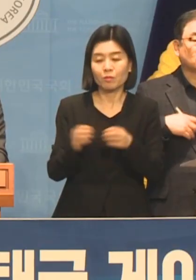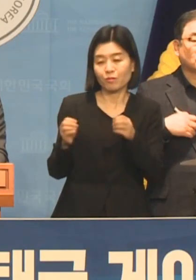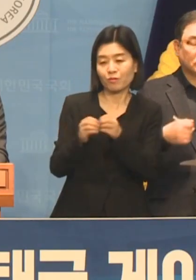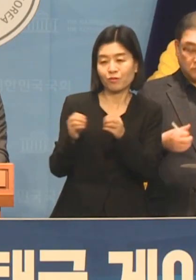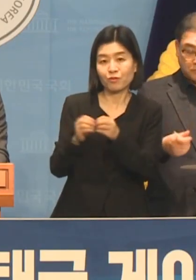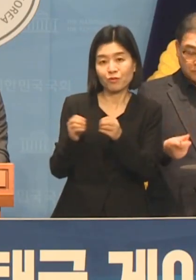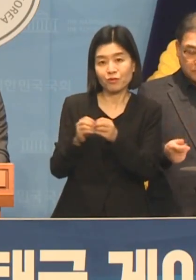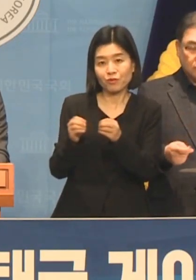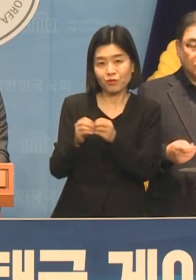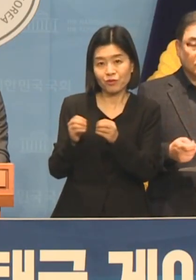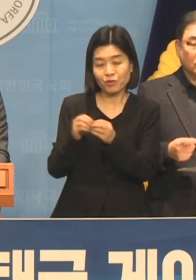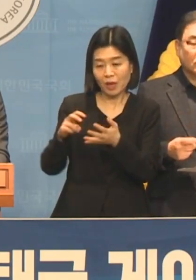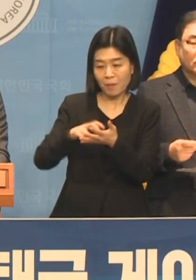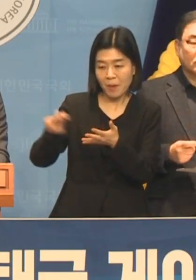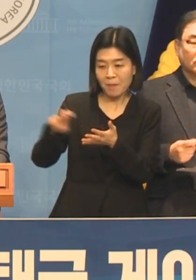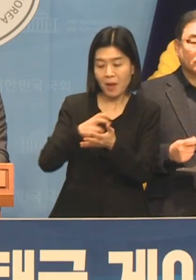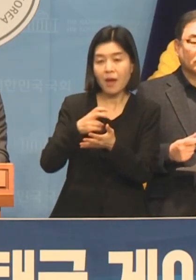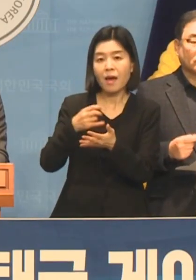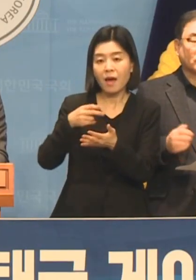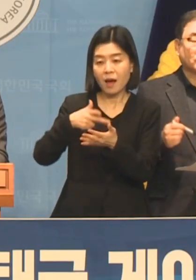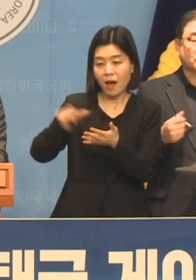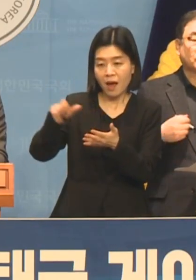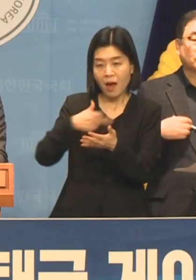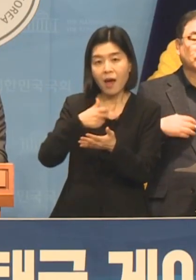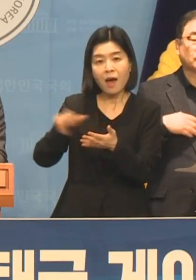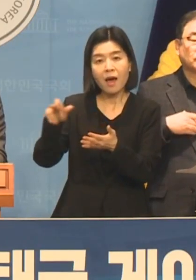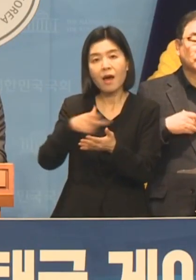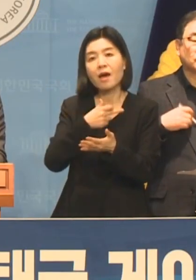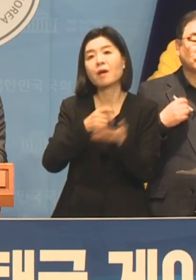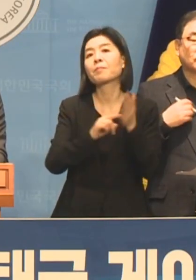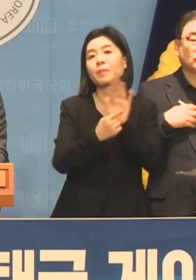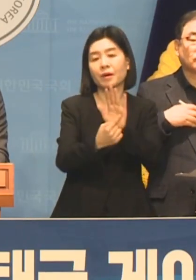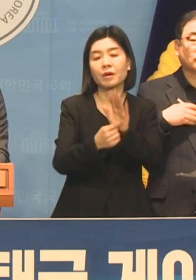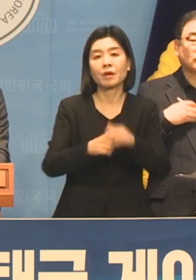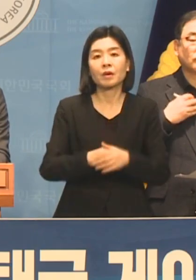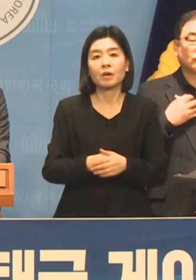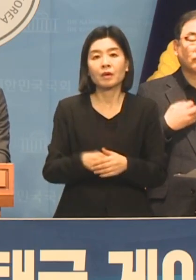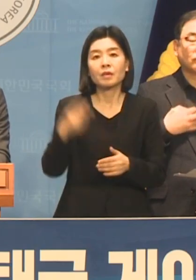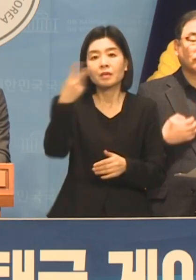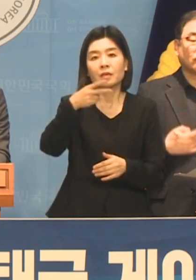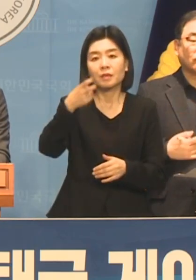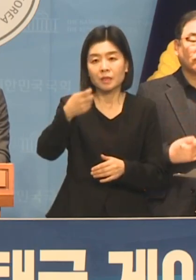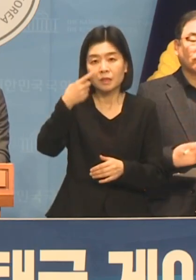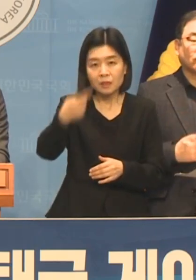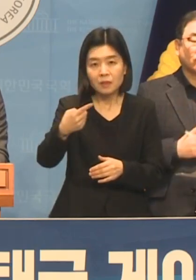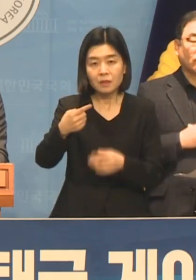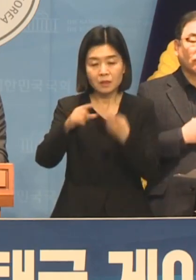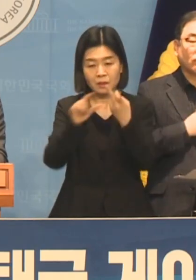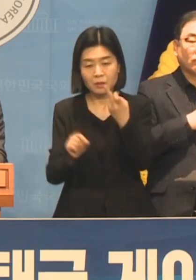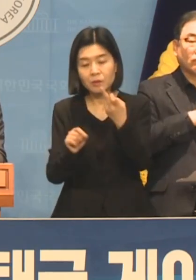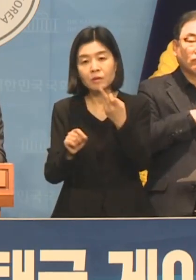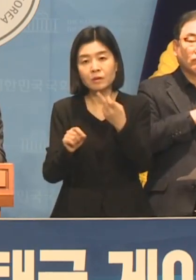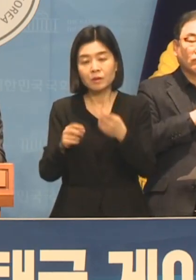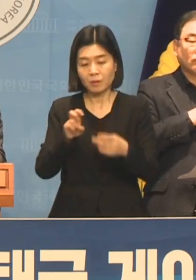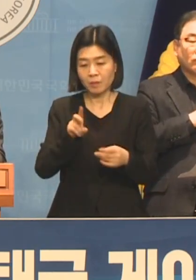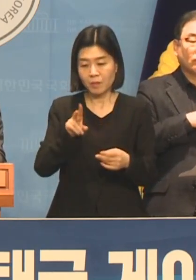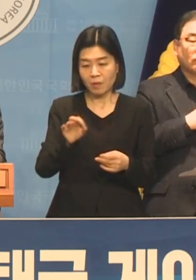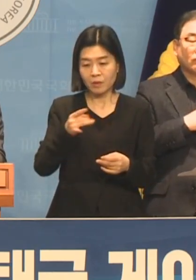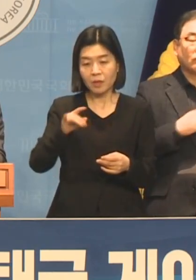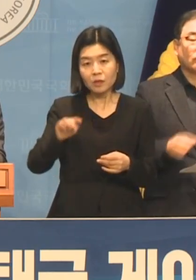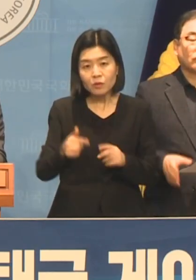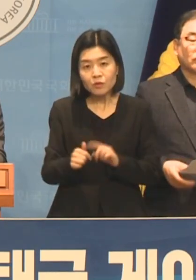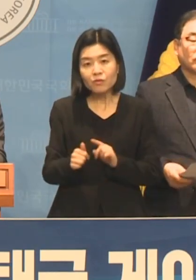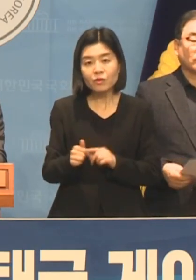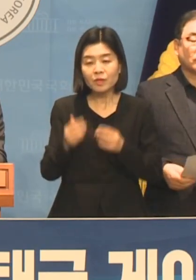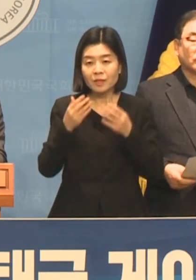문자와 카카오톡 메시지도 줄줄이 나왔습니다. 2021년 12월 명태균이